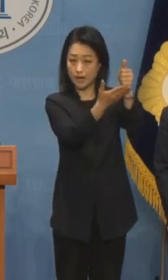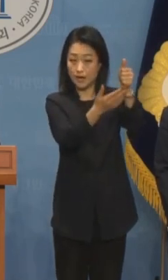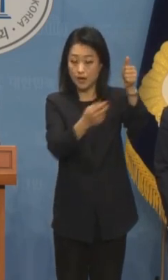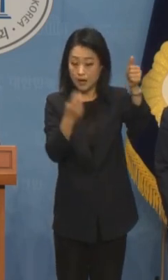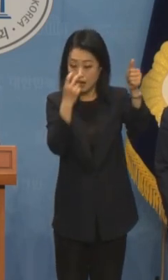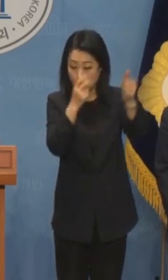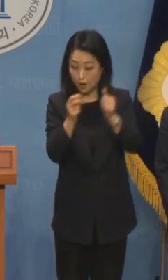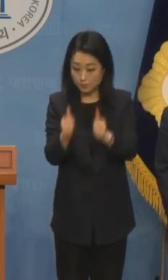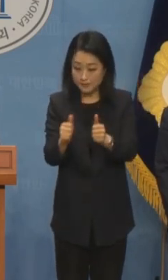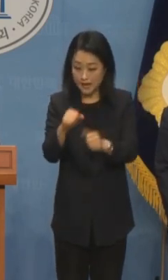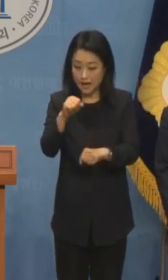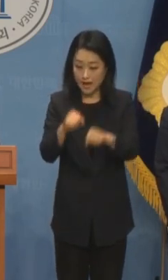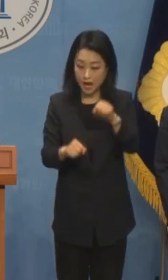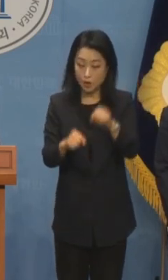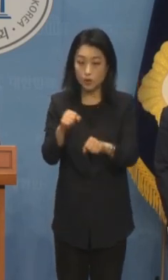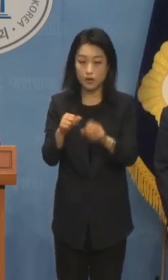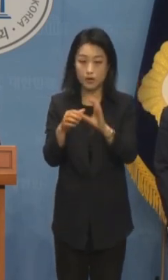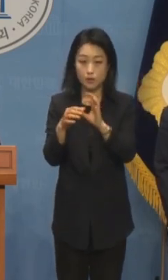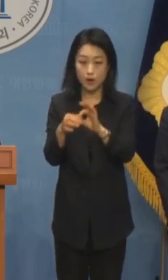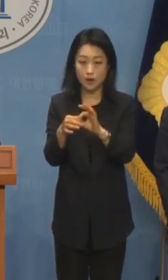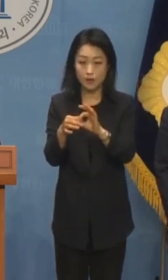검사들의 행위를 대상으로 하고 있는